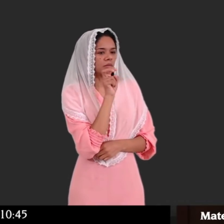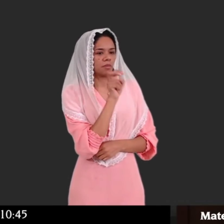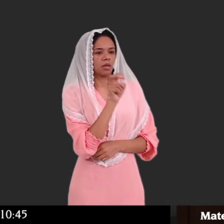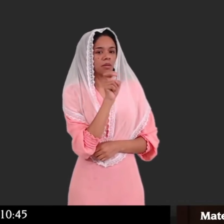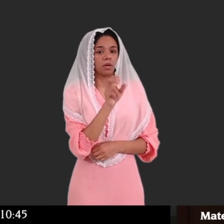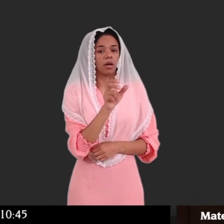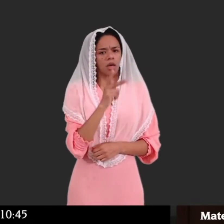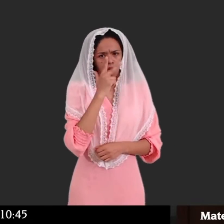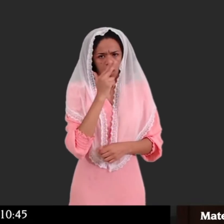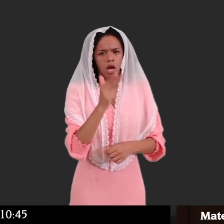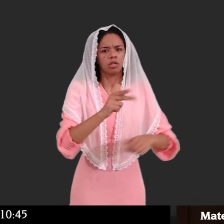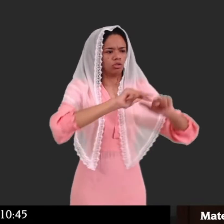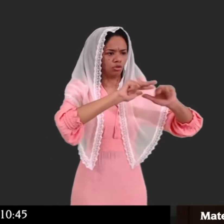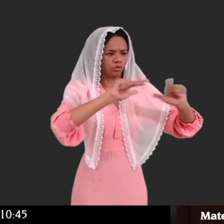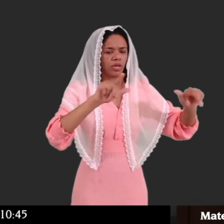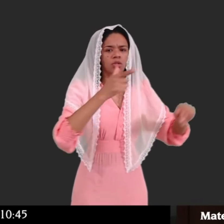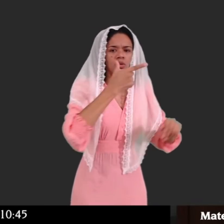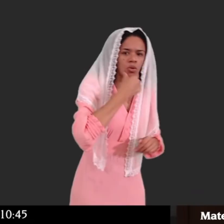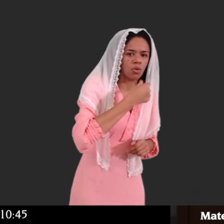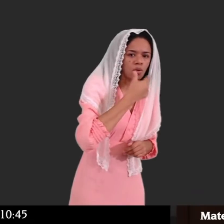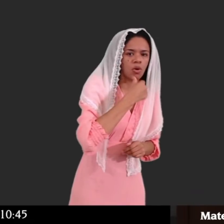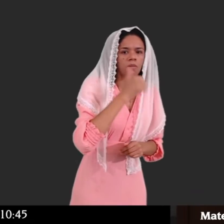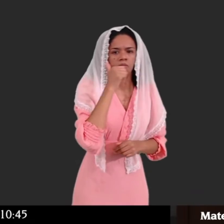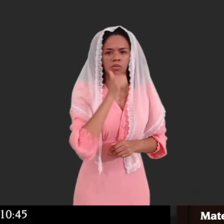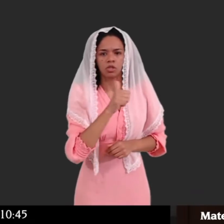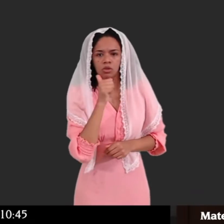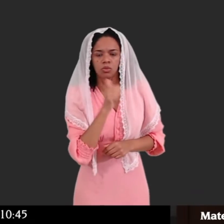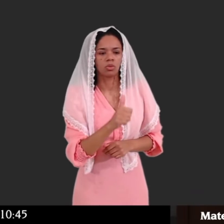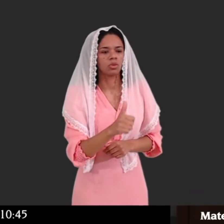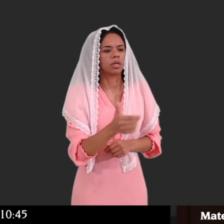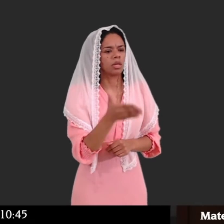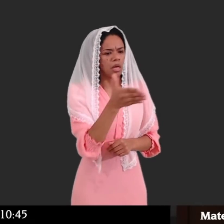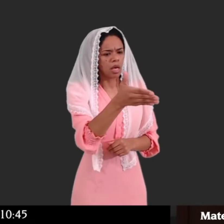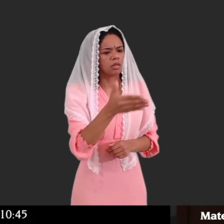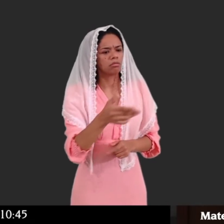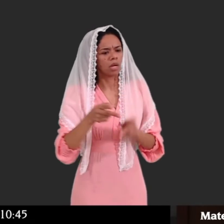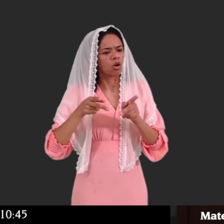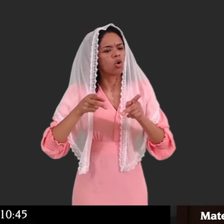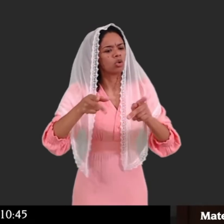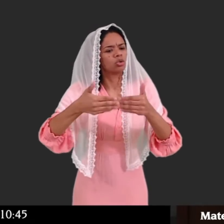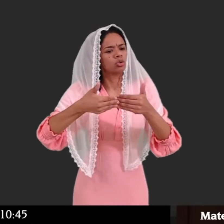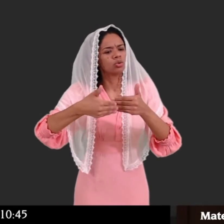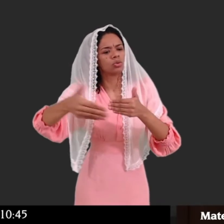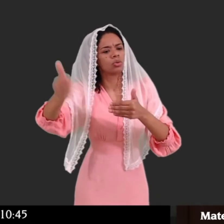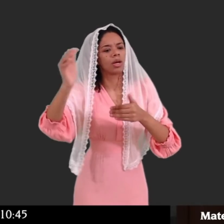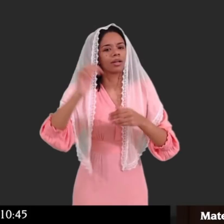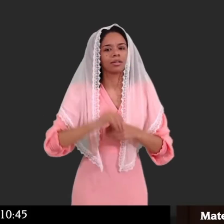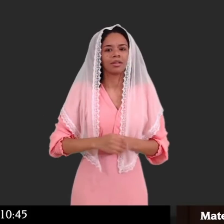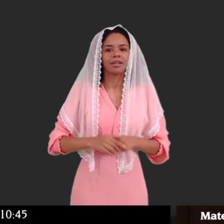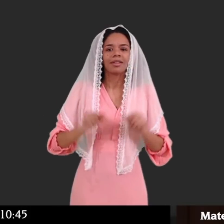mulheres. Achou que pudesse entregar, confiar a ele a sua palavra.